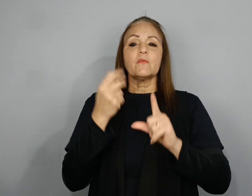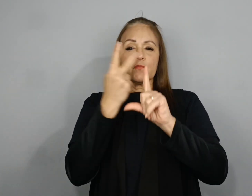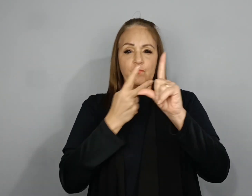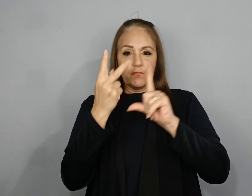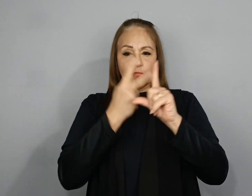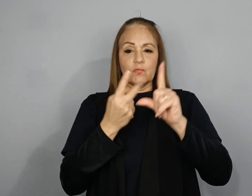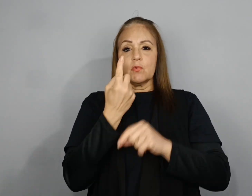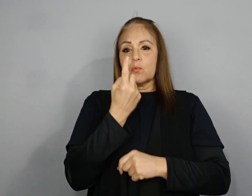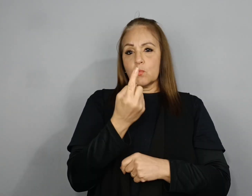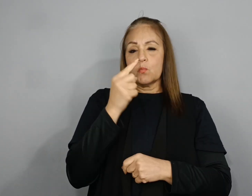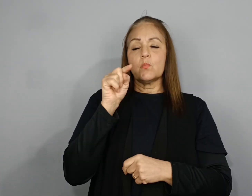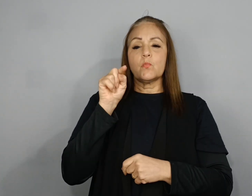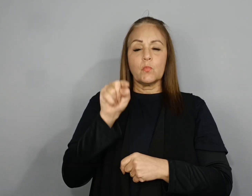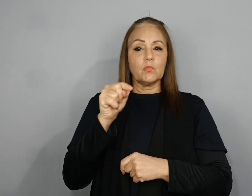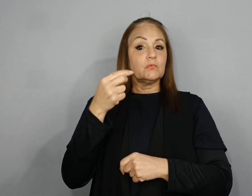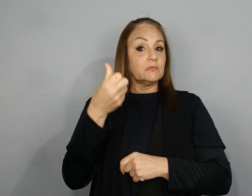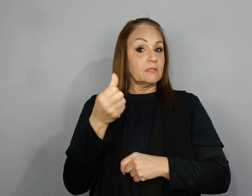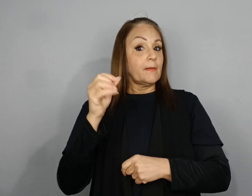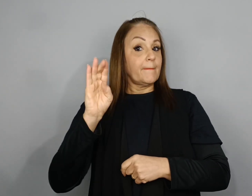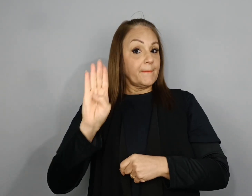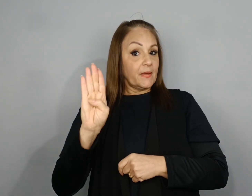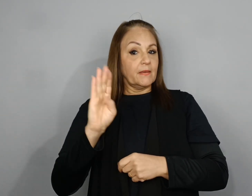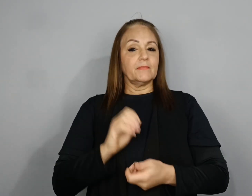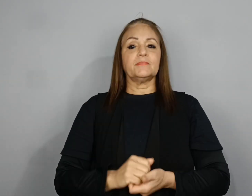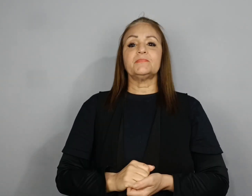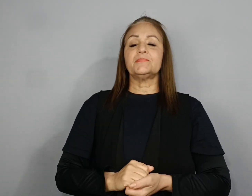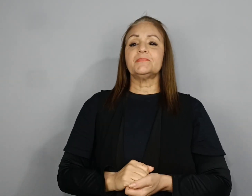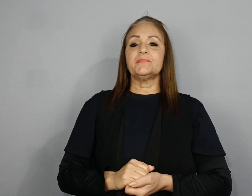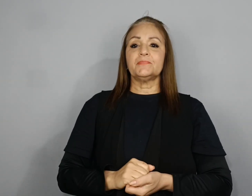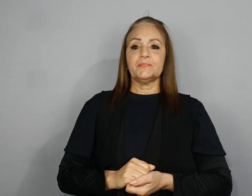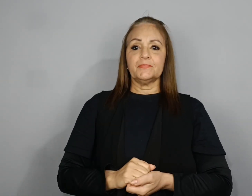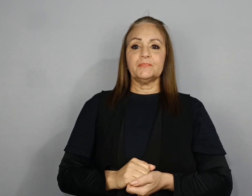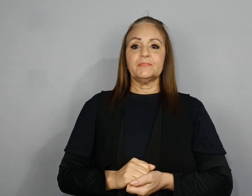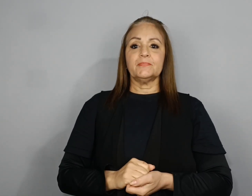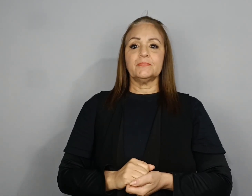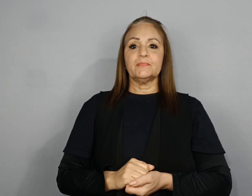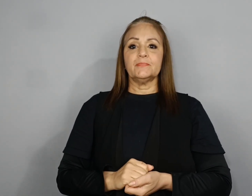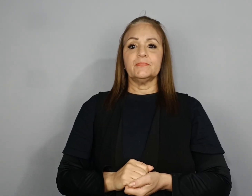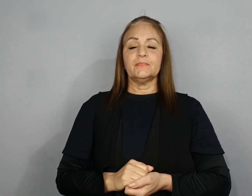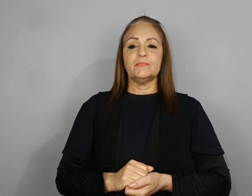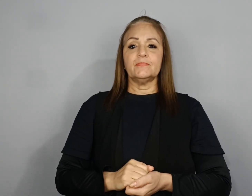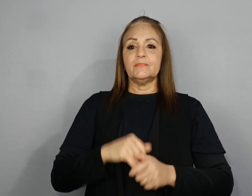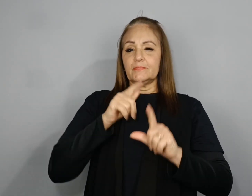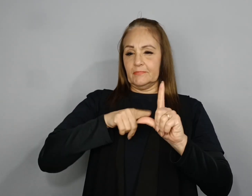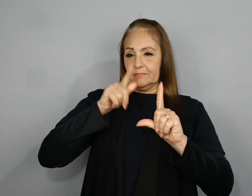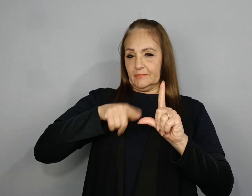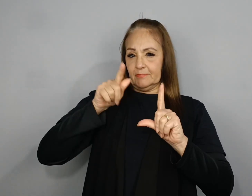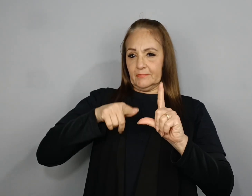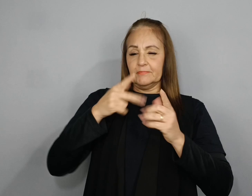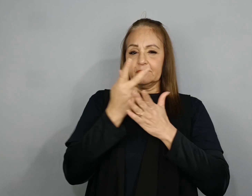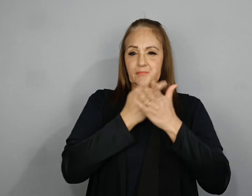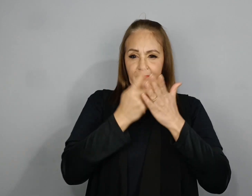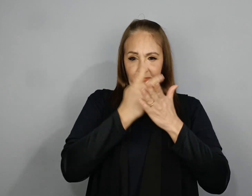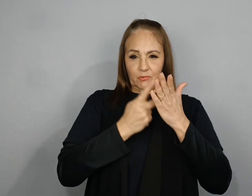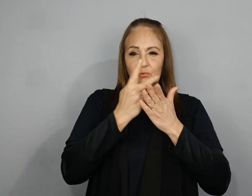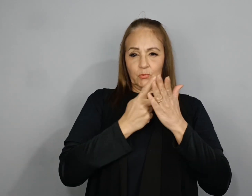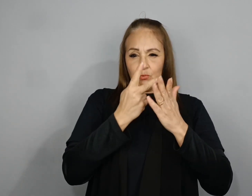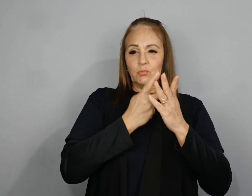1.6b. O gráfico da figura 1.6a